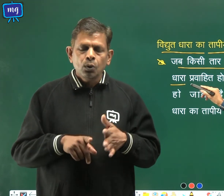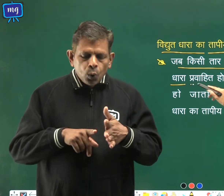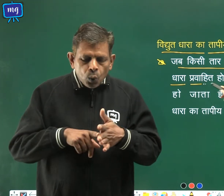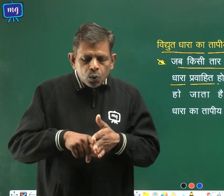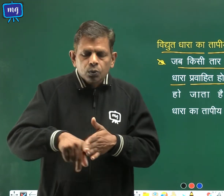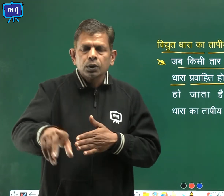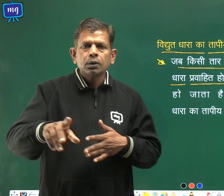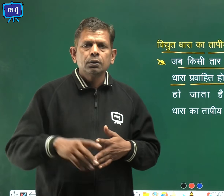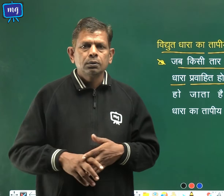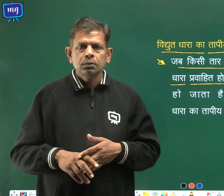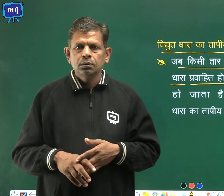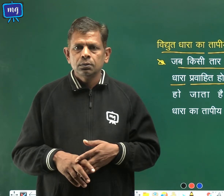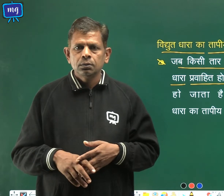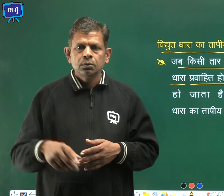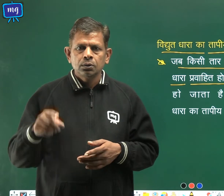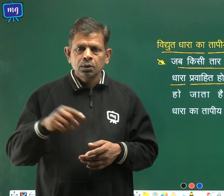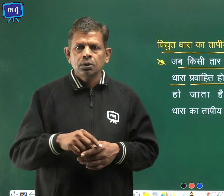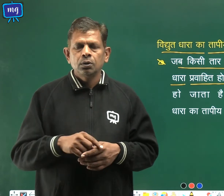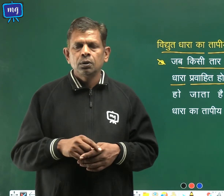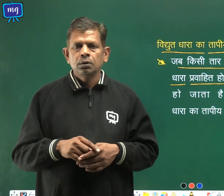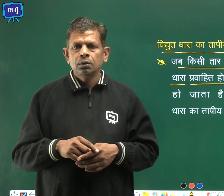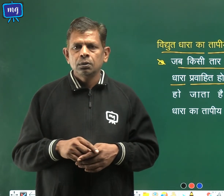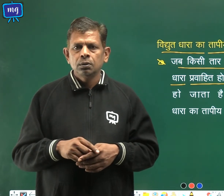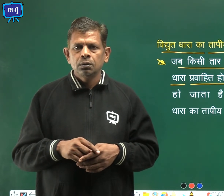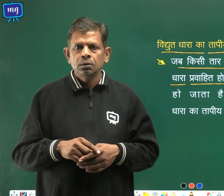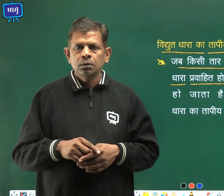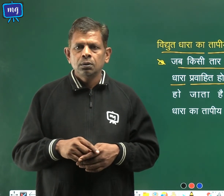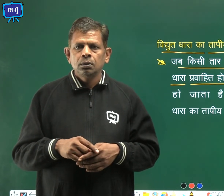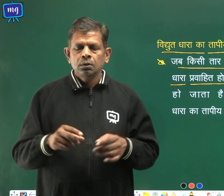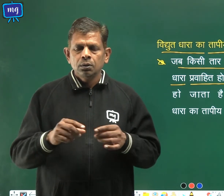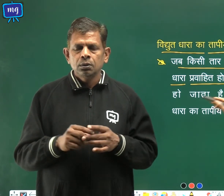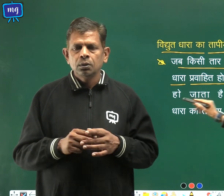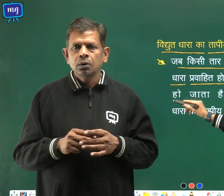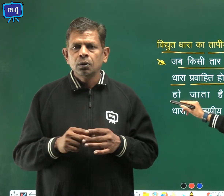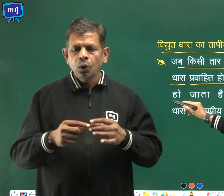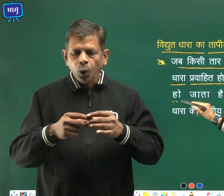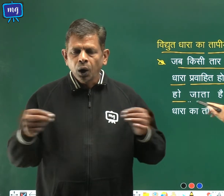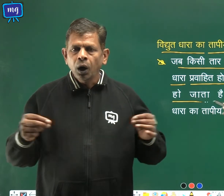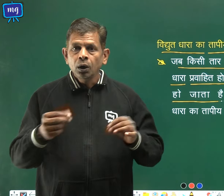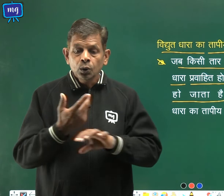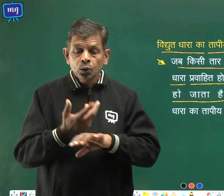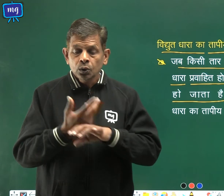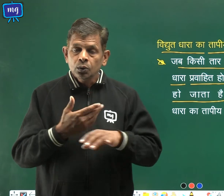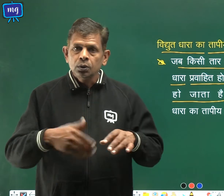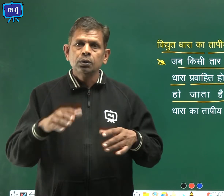प्रवाहित होती है तो वह तप्त हो जाता है।